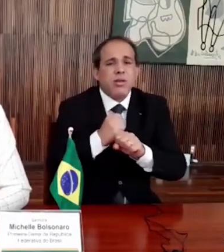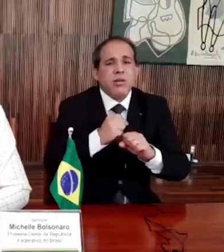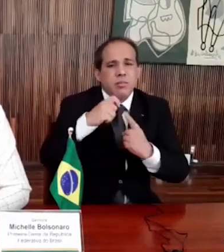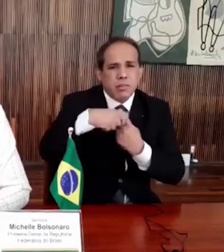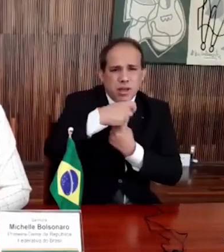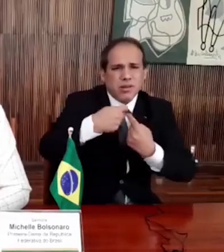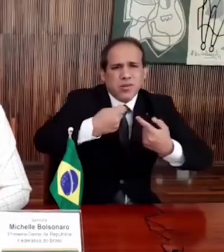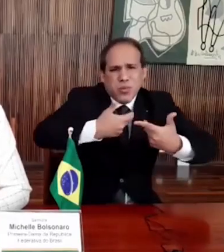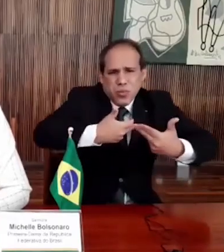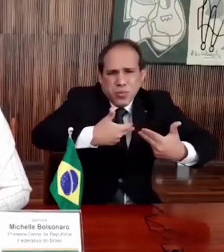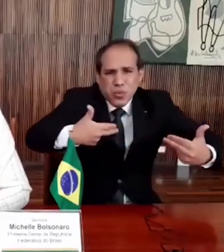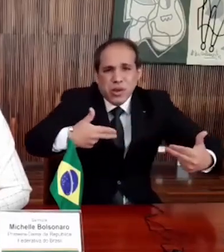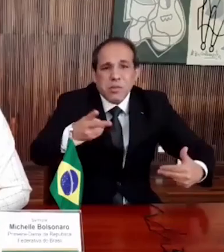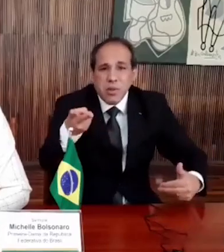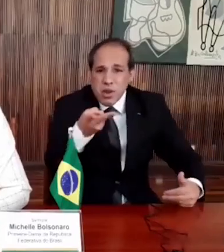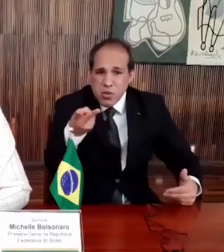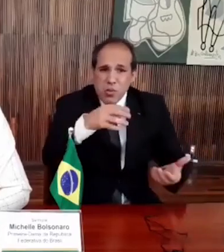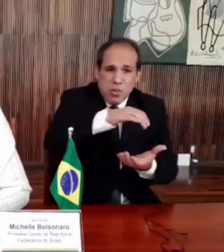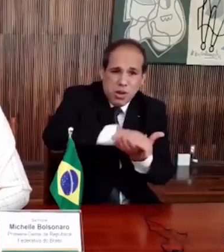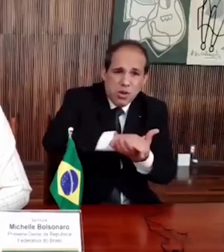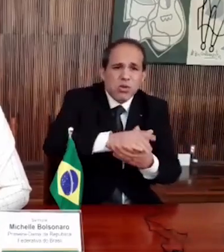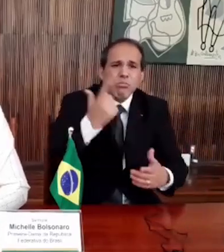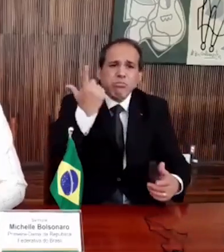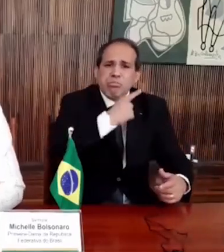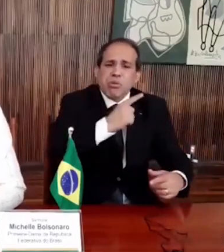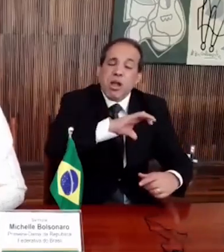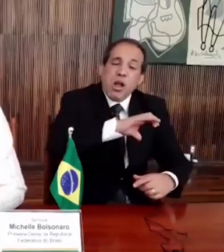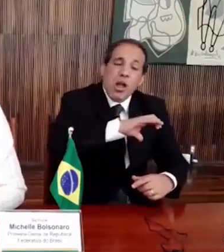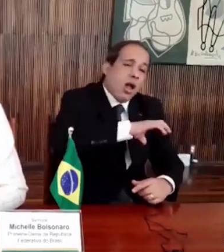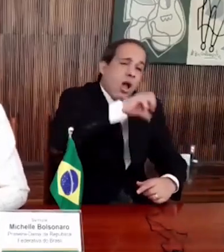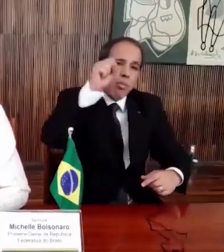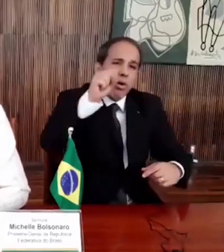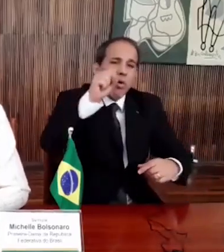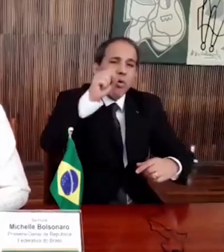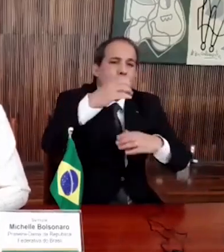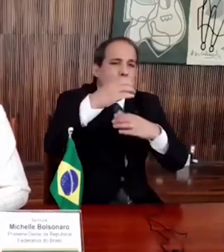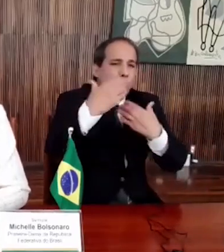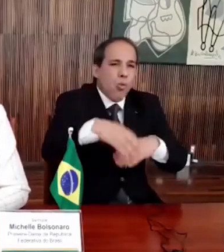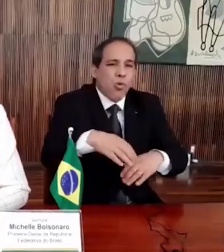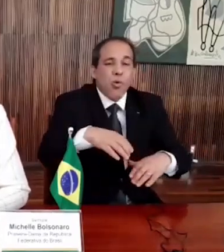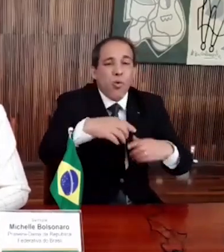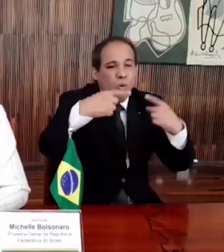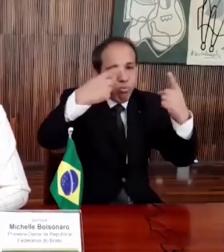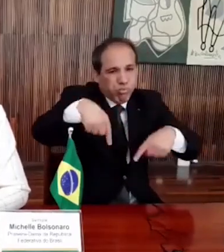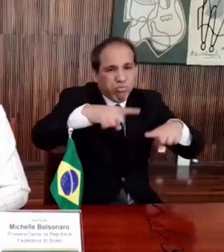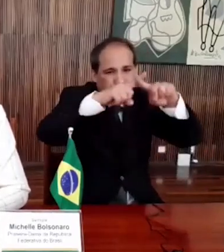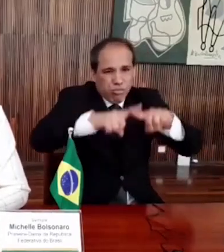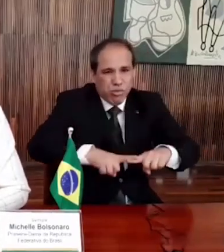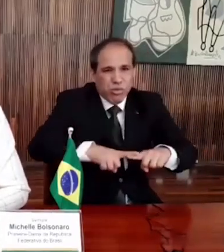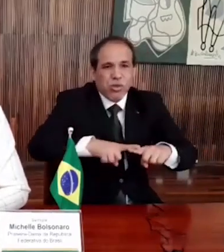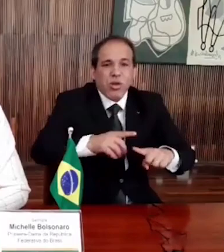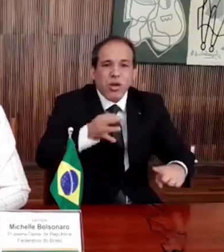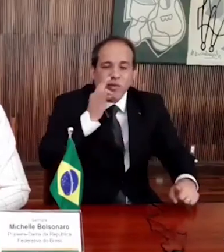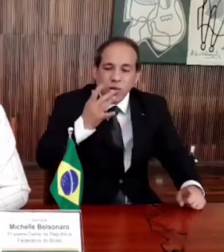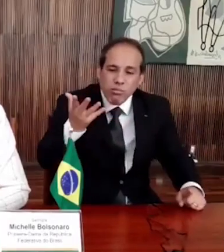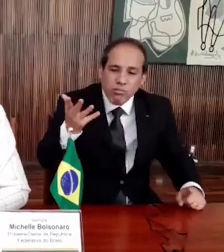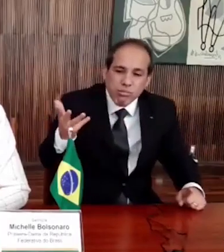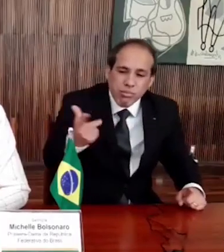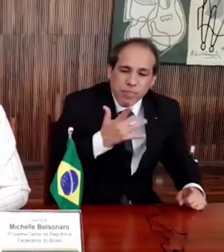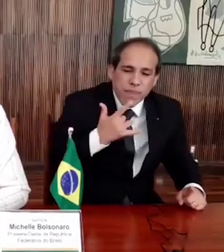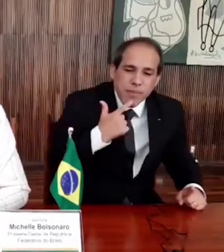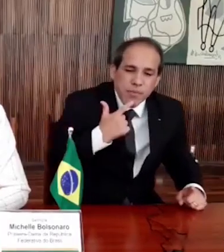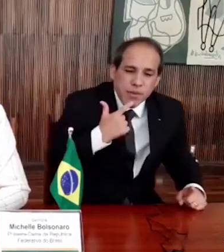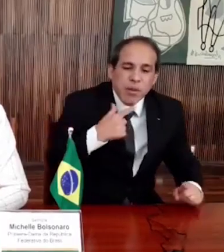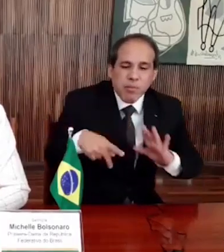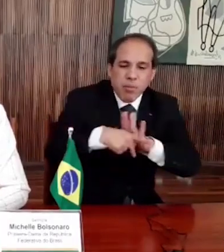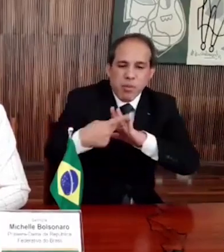culturas. Ela e o marido foram os campeões de um concurso de qualidade dos cafés robustas amazônicos, que é